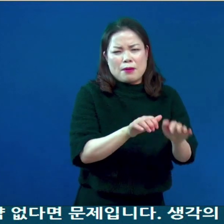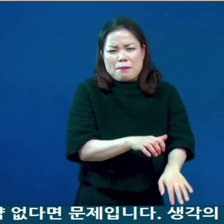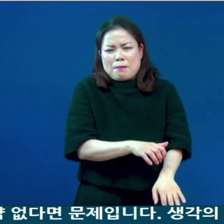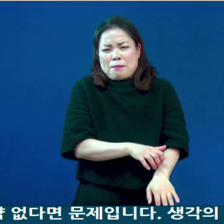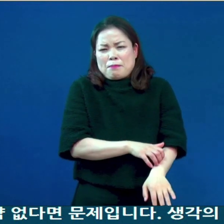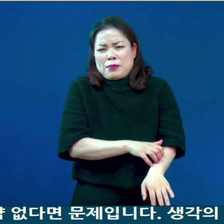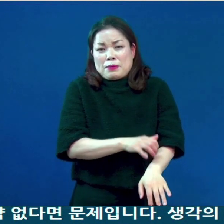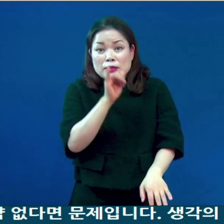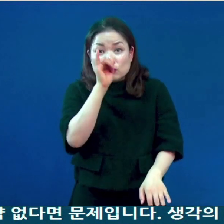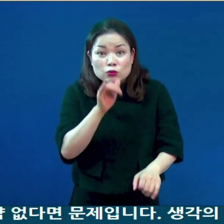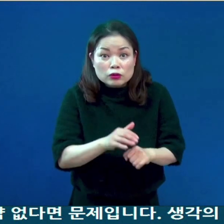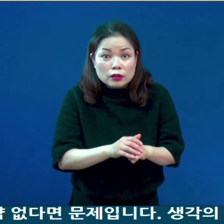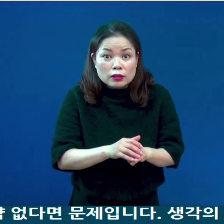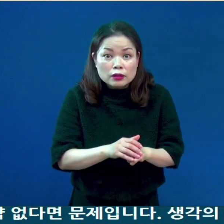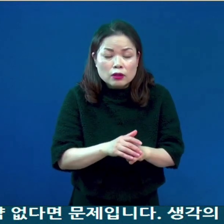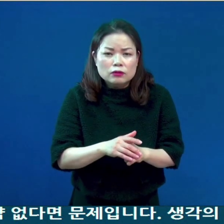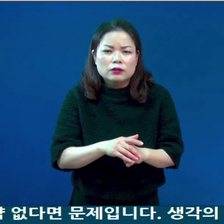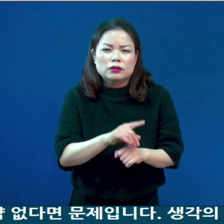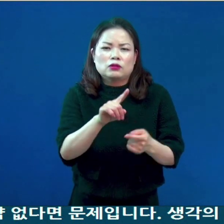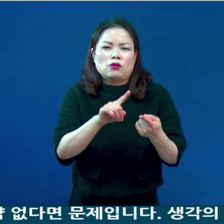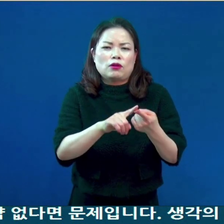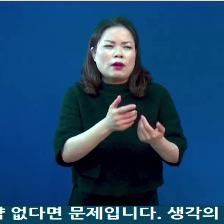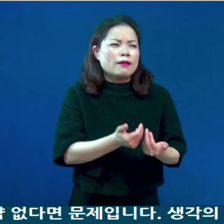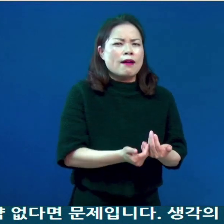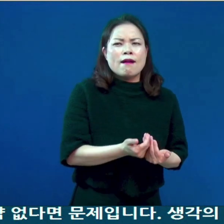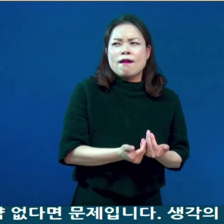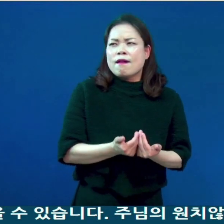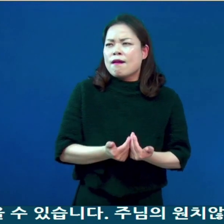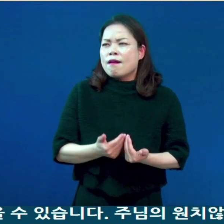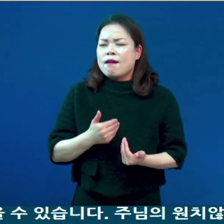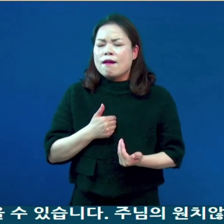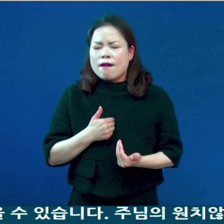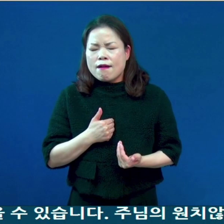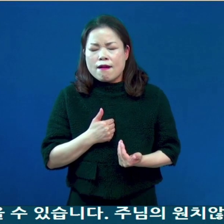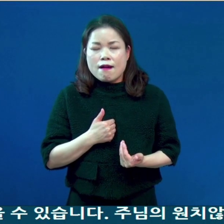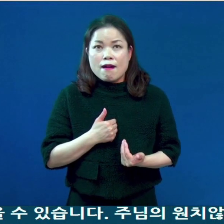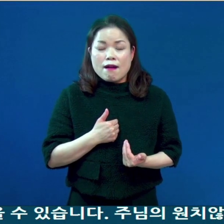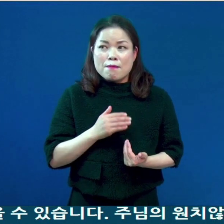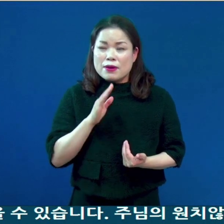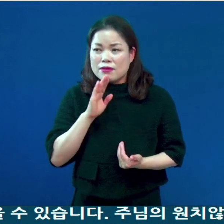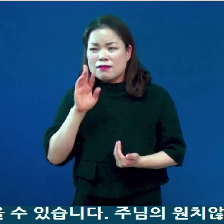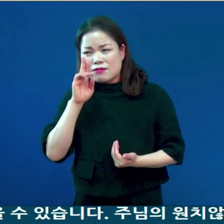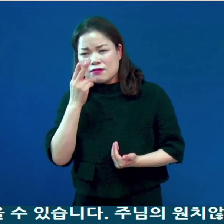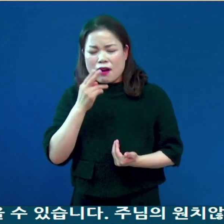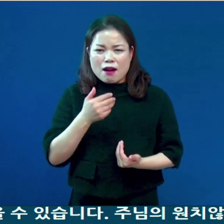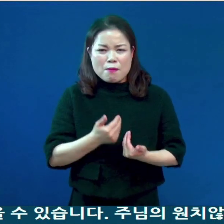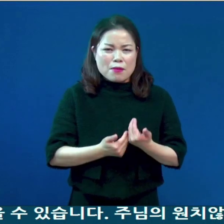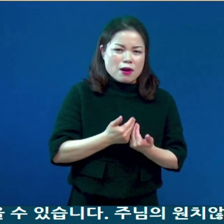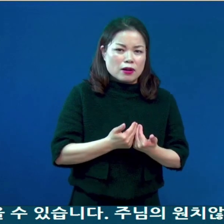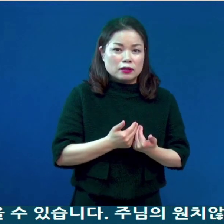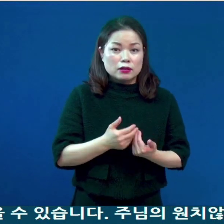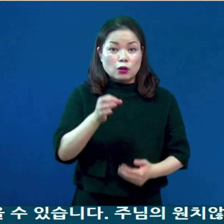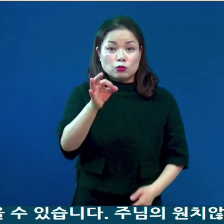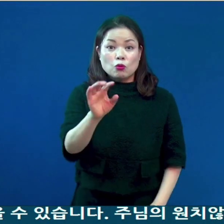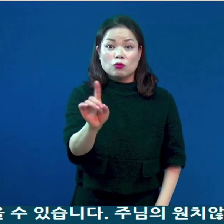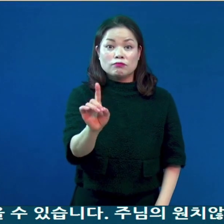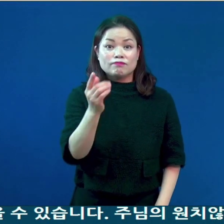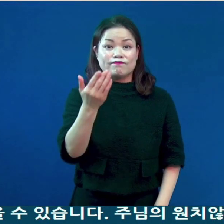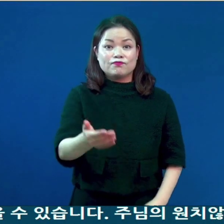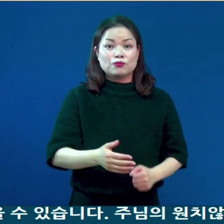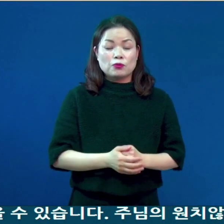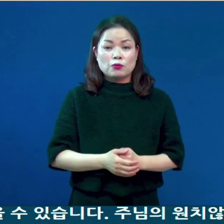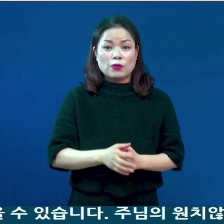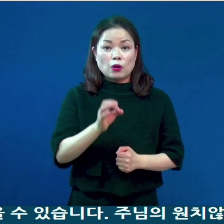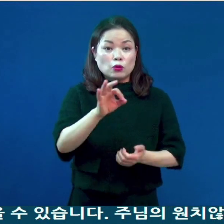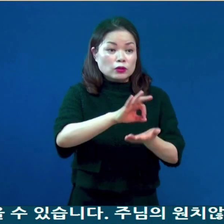됩니다. 그때 그것과 싸우는 자기 죽임이 시작이 되는 거죠. 여러분, 돈은 어떻습니까?